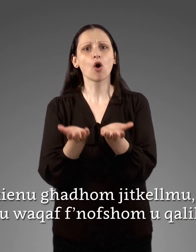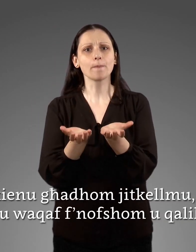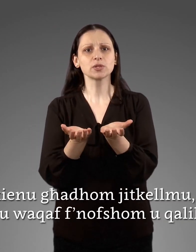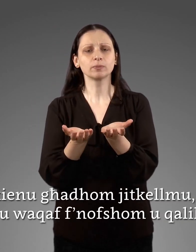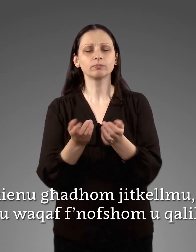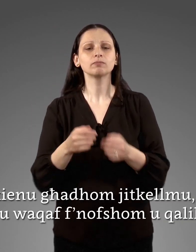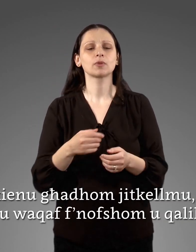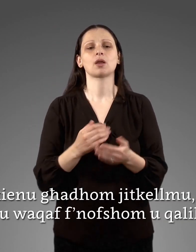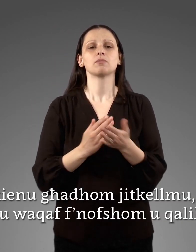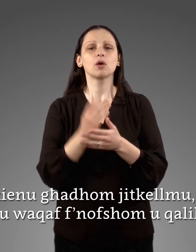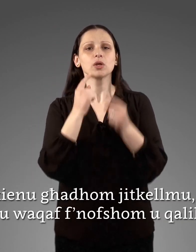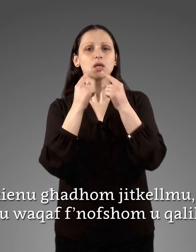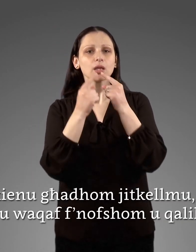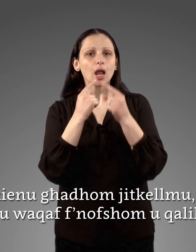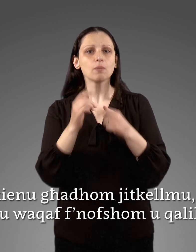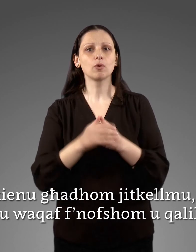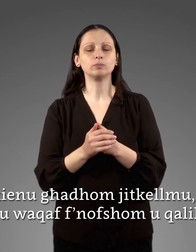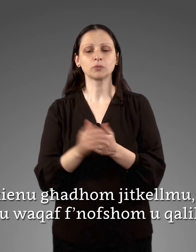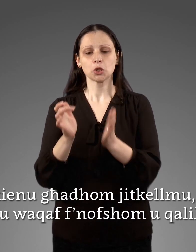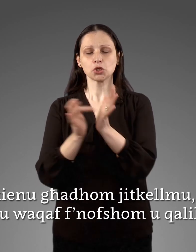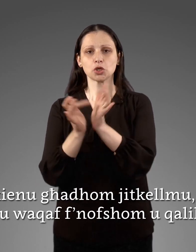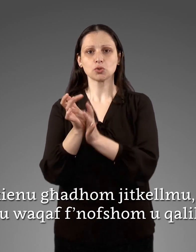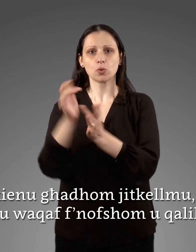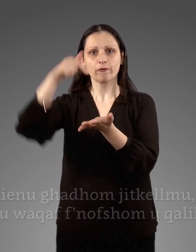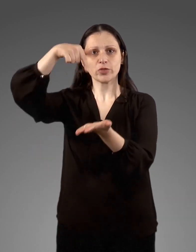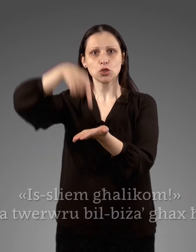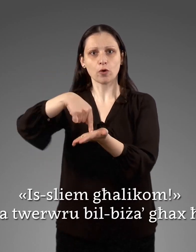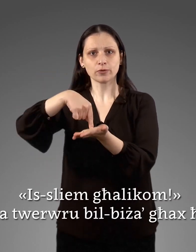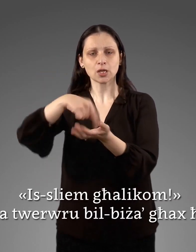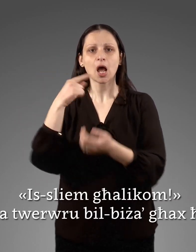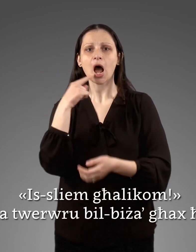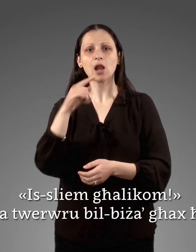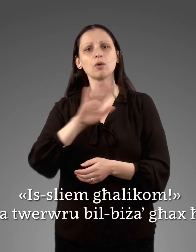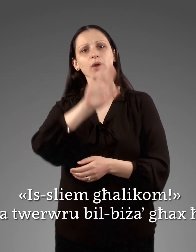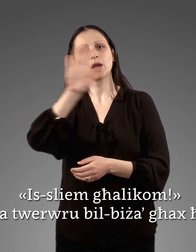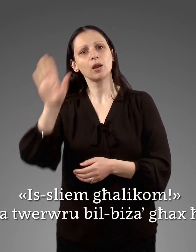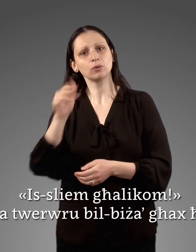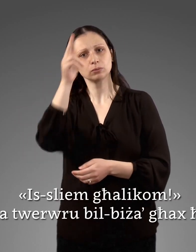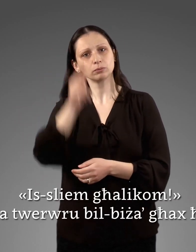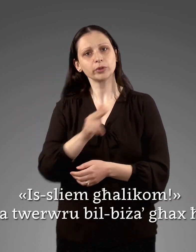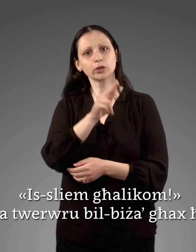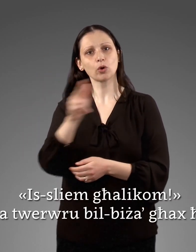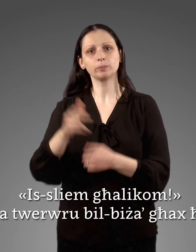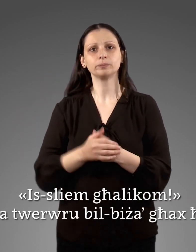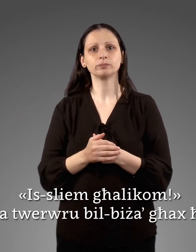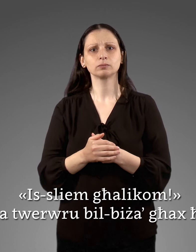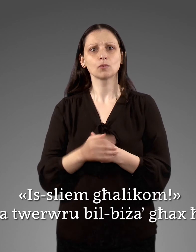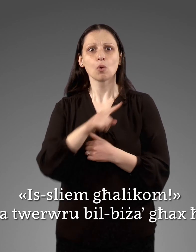jitkellmu, Ġesu nnifsu waqaf nofshom u qalilhom islim għalikom. Huma twerru